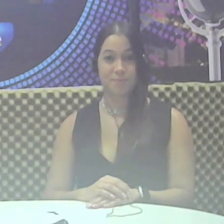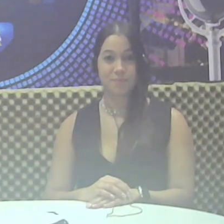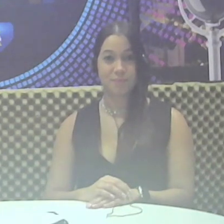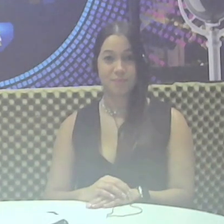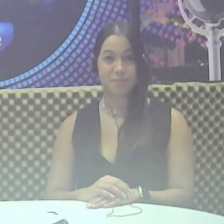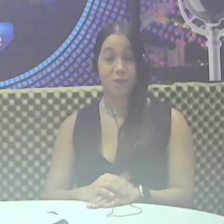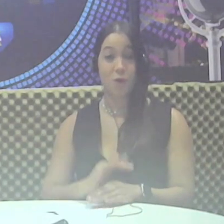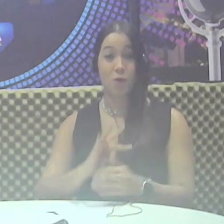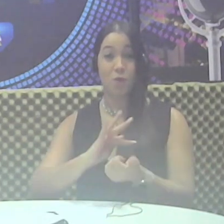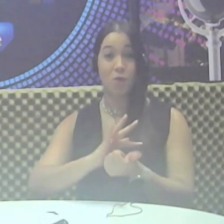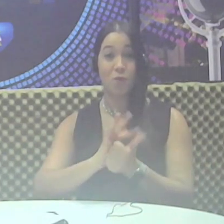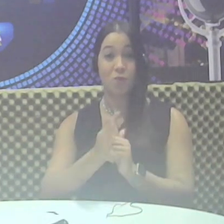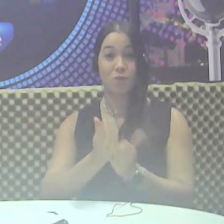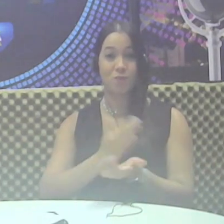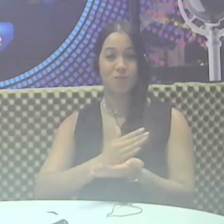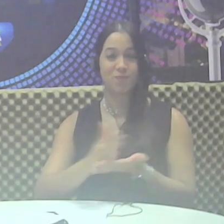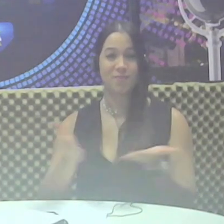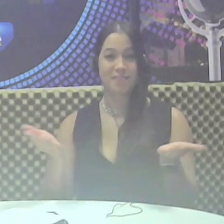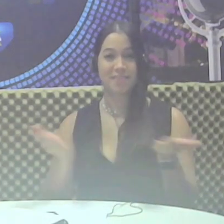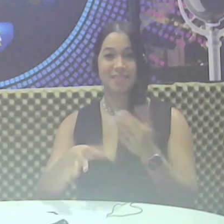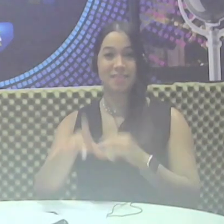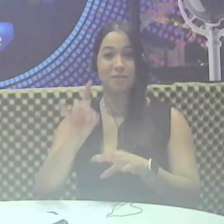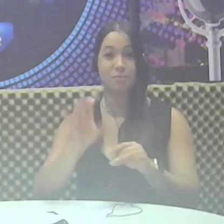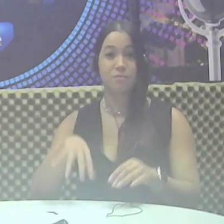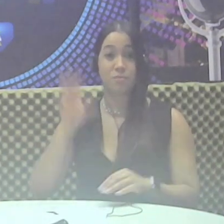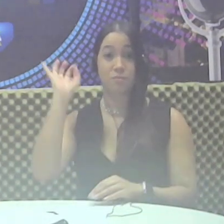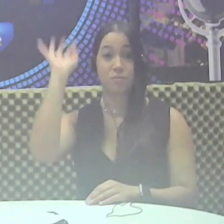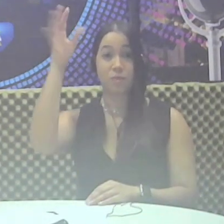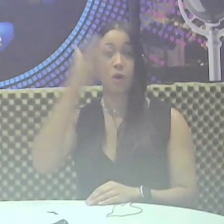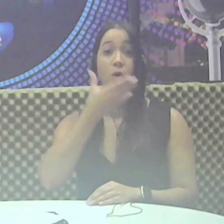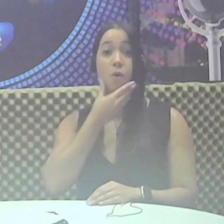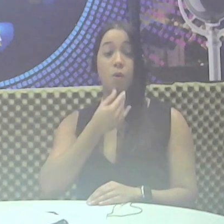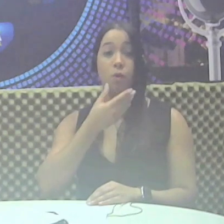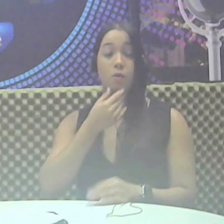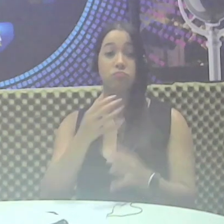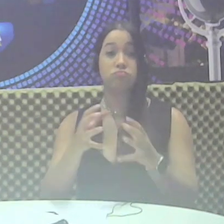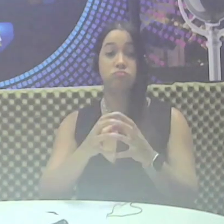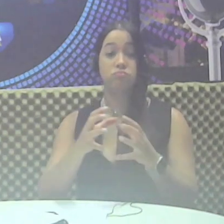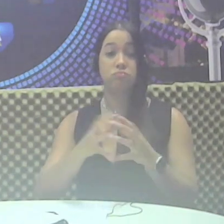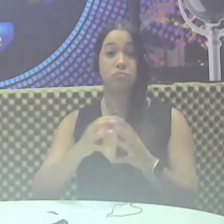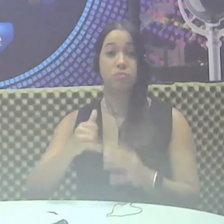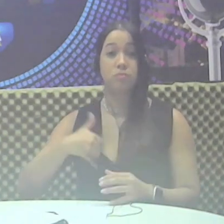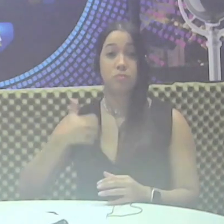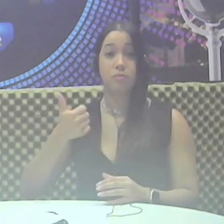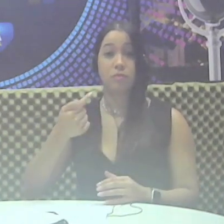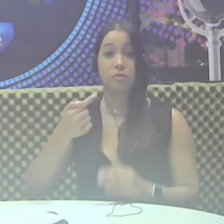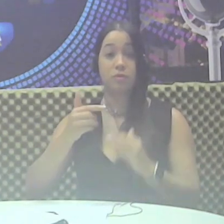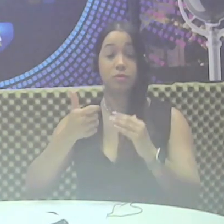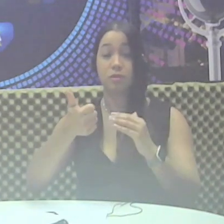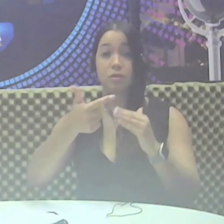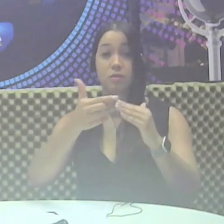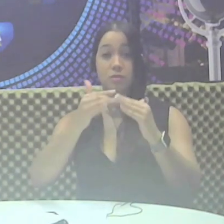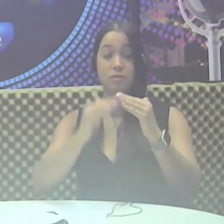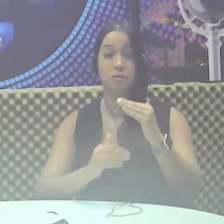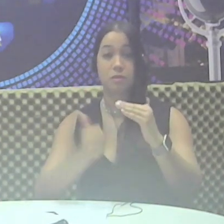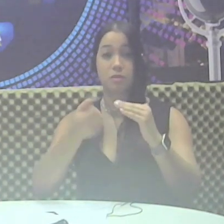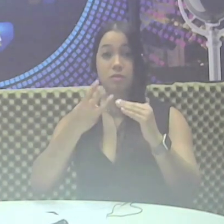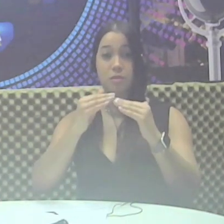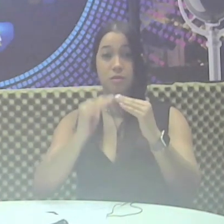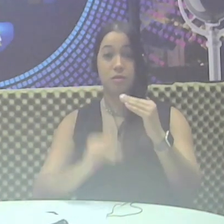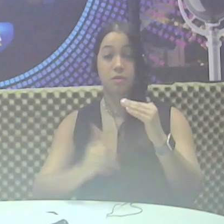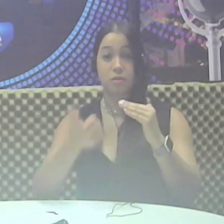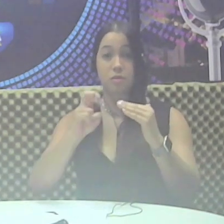A Futel inicia hoje a seletiva de basquete masculino para as categorias Sub-12, Sub-13, Sub-15